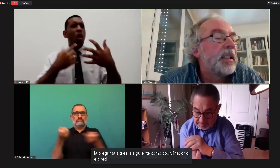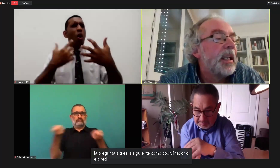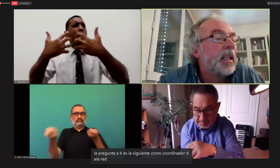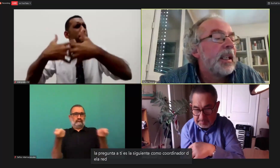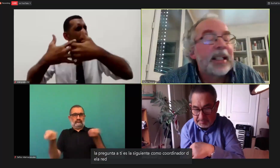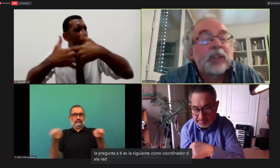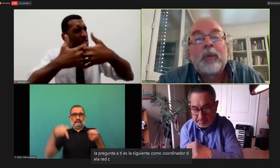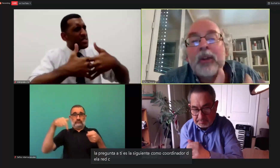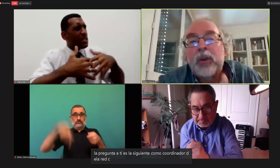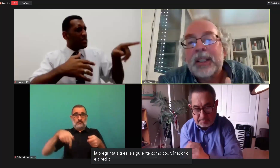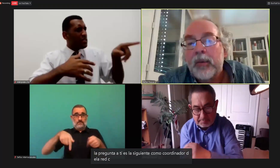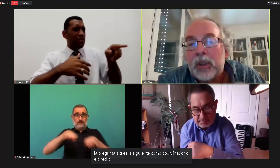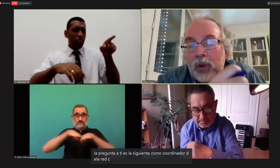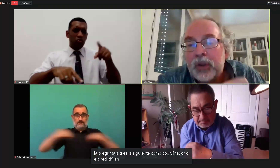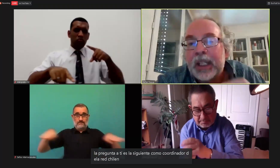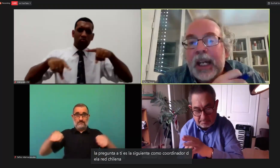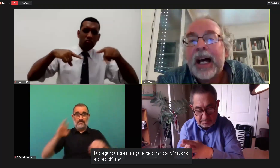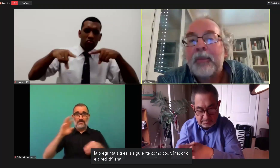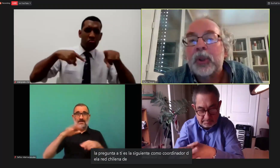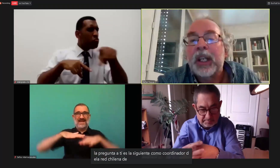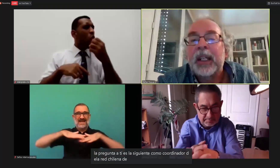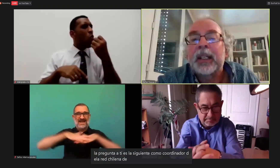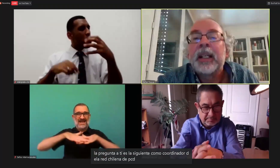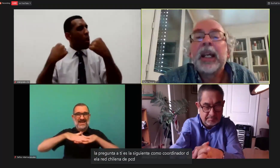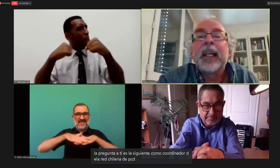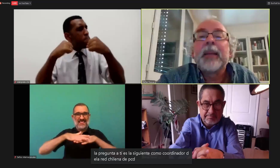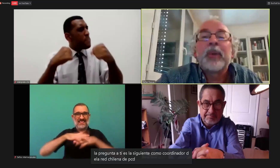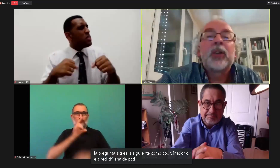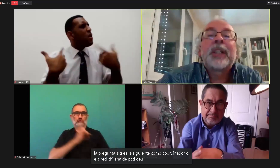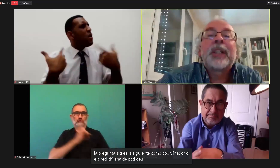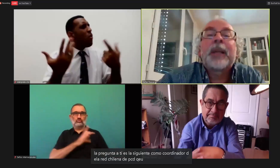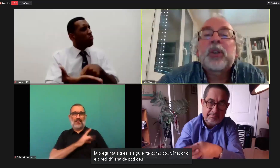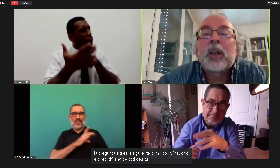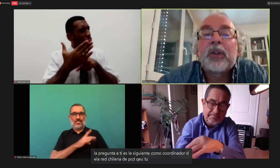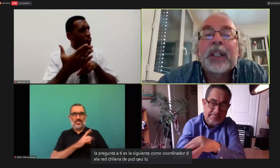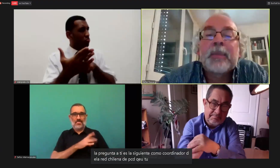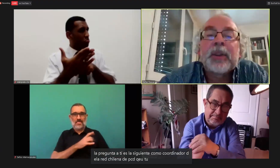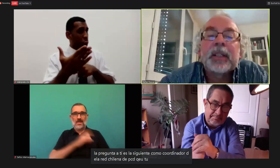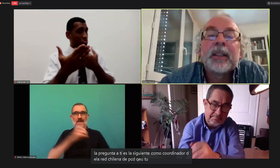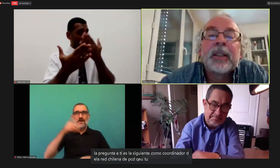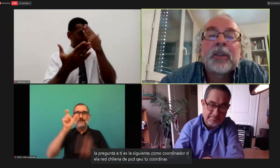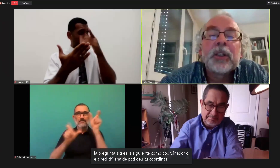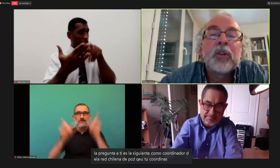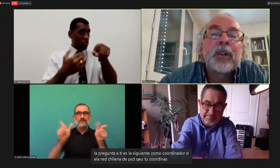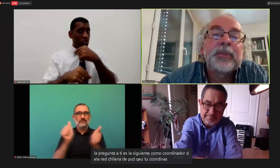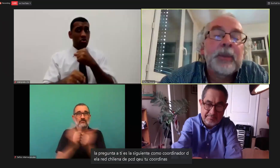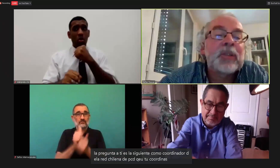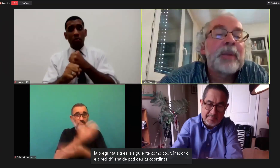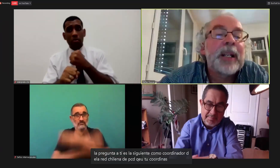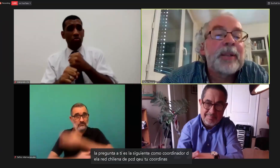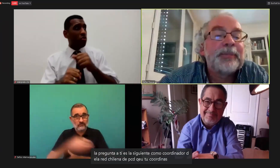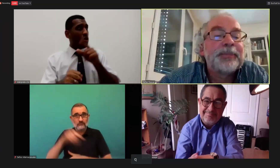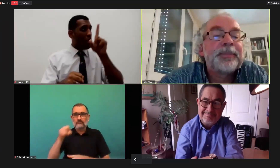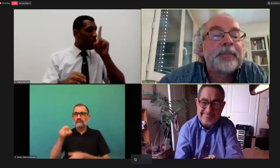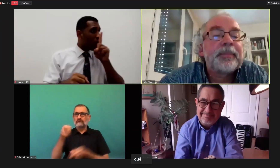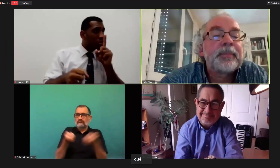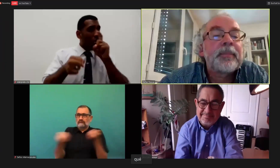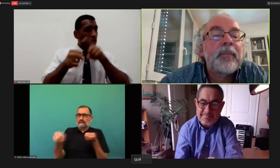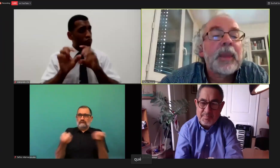tú coordinas que se han tomado en este momento de cara a proteger el empleo de las personas con discapacidad? Rodrigo, te paso la